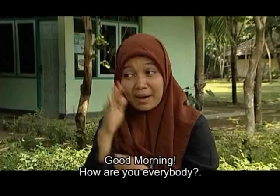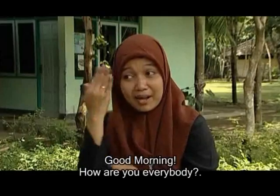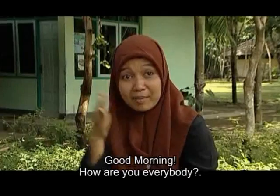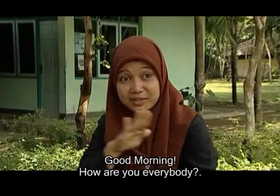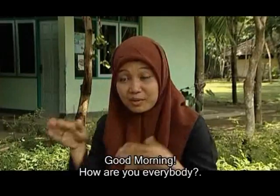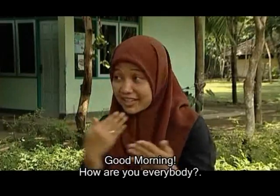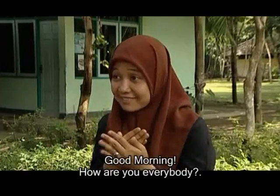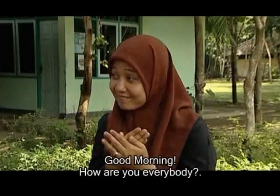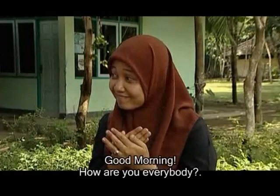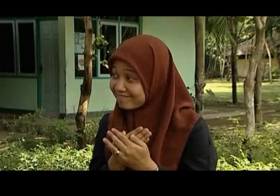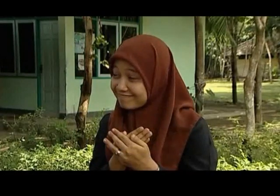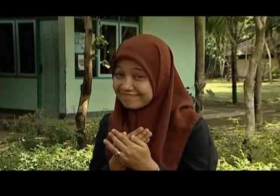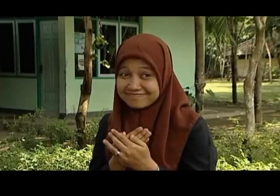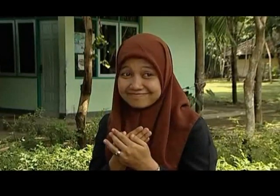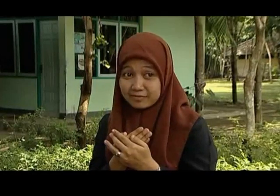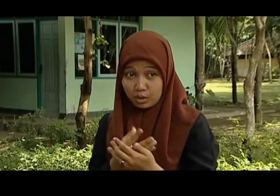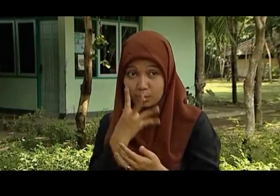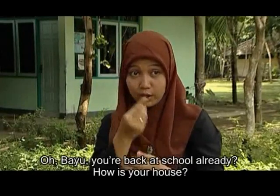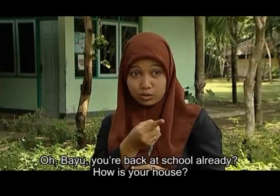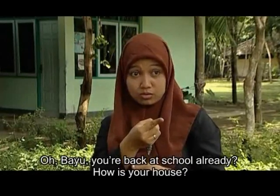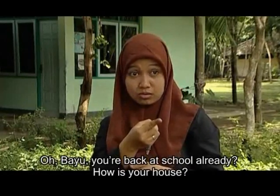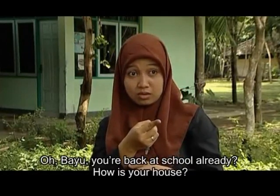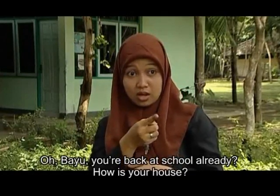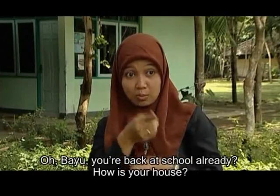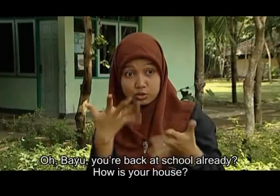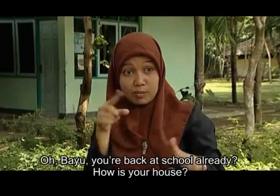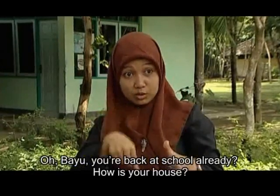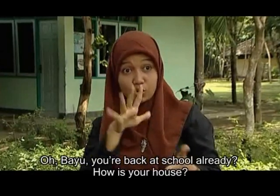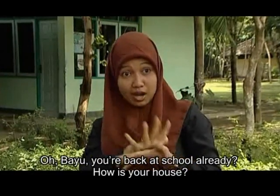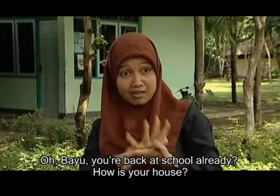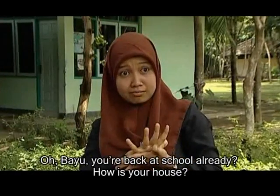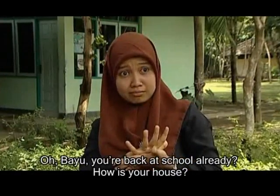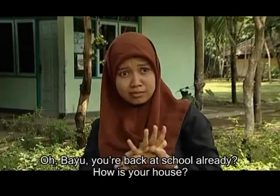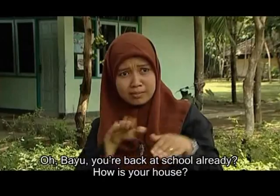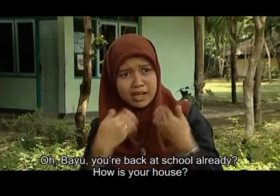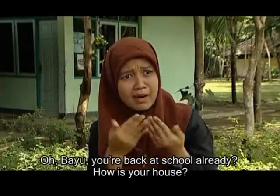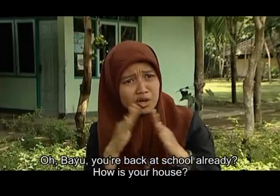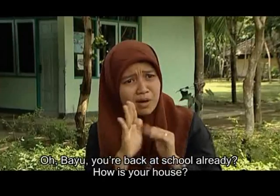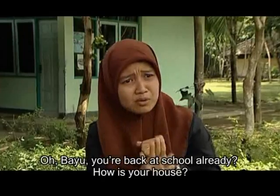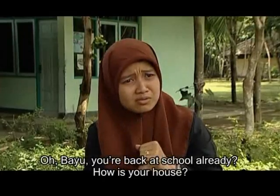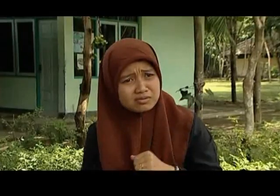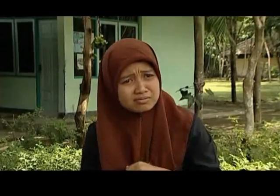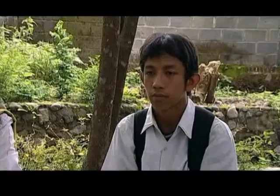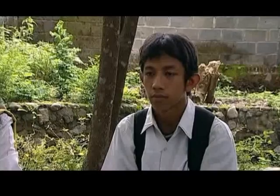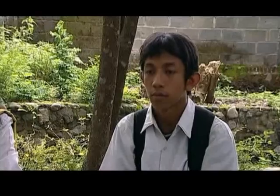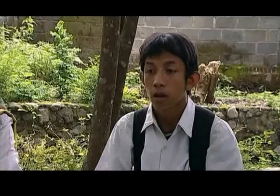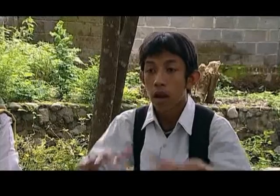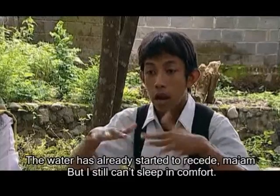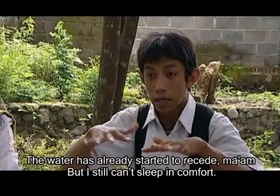Apa kabar semuanya? Bayu, kamu sudah masuk sekolah? Bagaimana rumahmu? Airnya